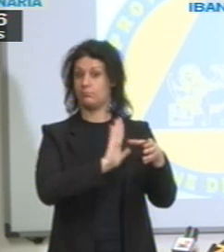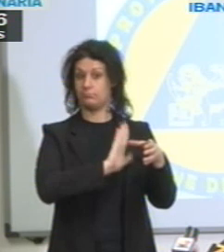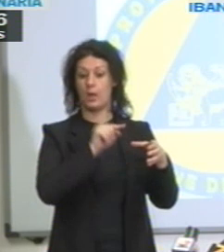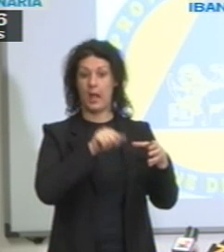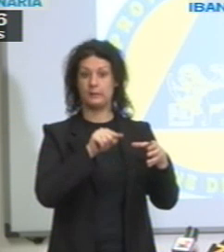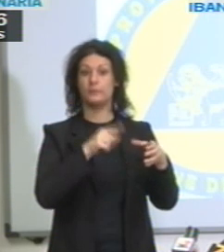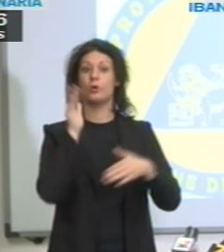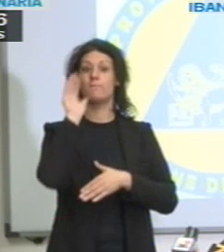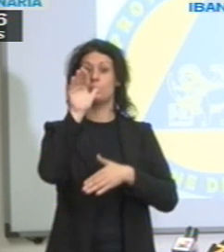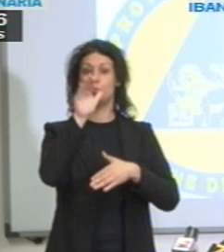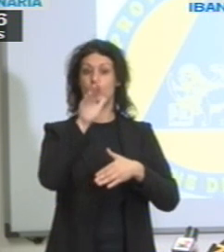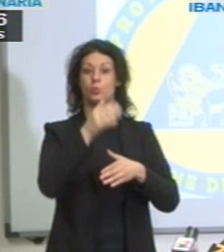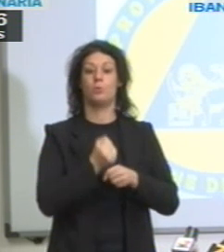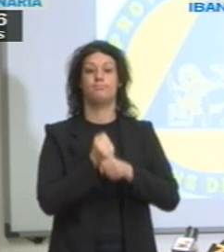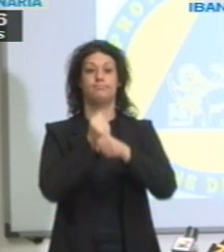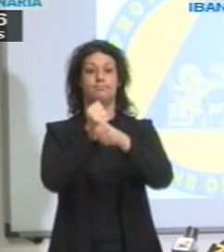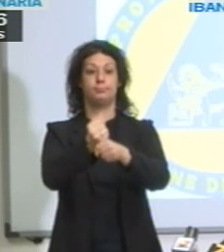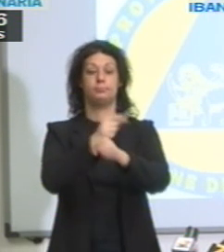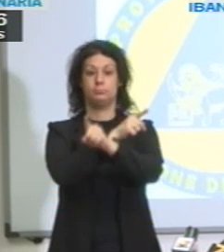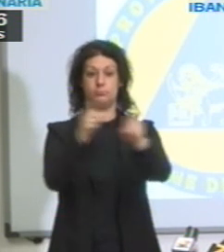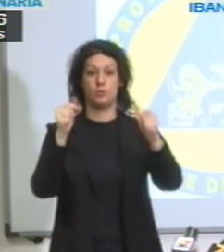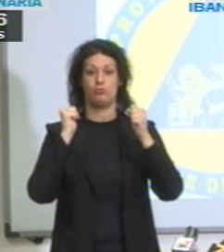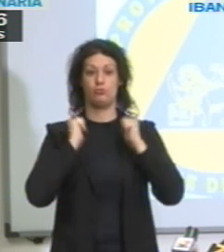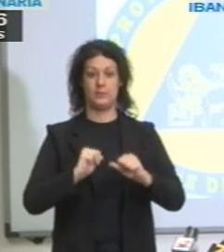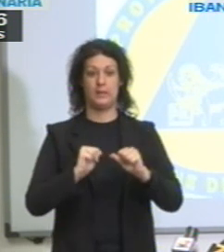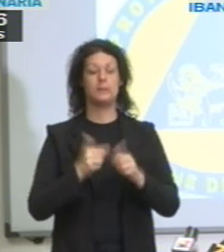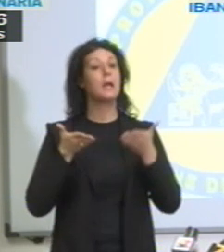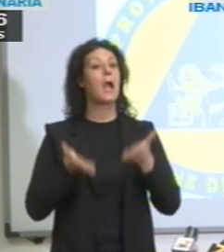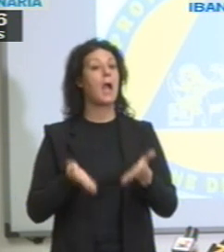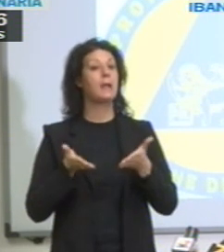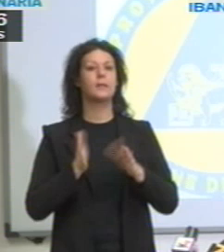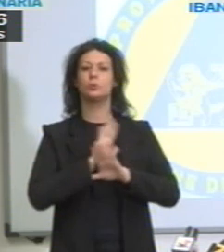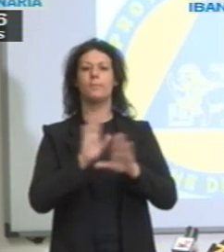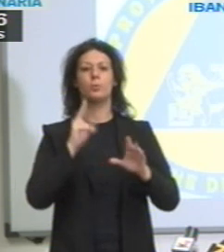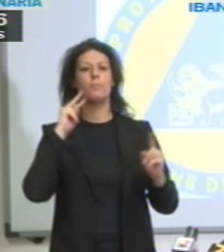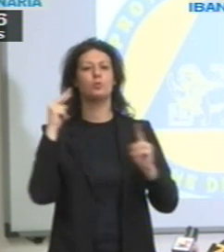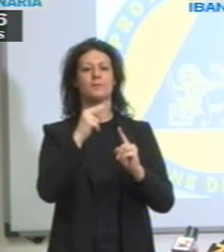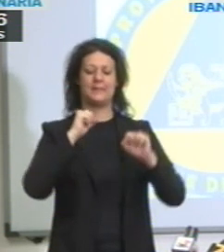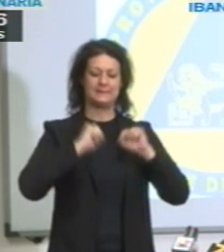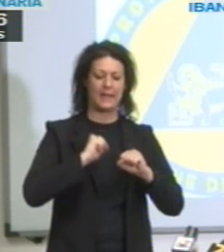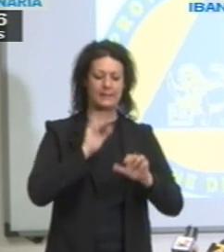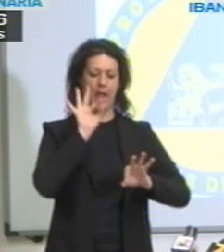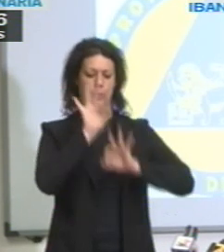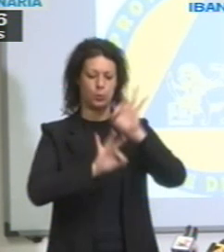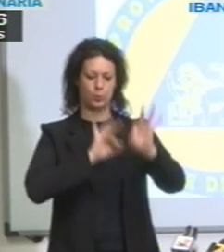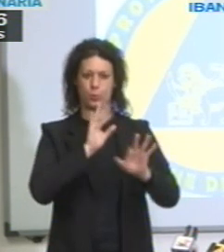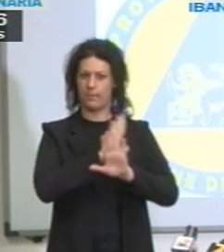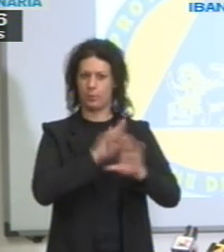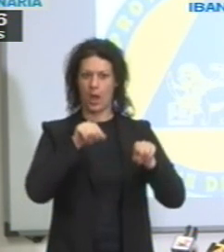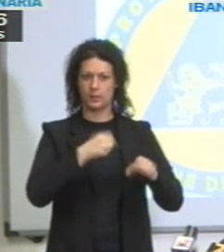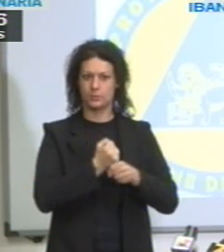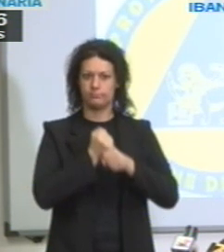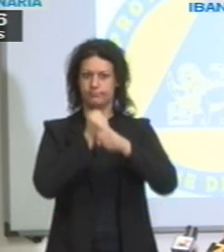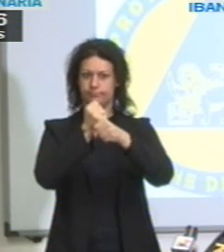mano nostra, non è più un fatto farmacologico, sanitario, di cure, ma è un aspetto fondamentale che viene delegato a noi.